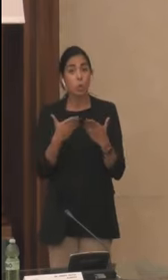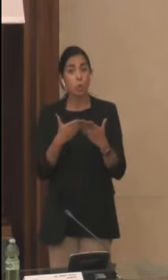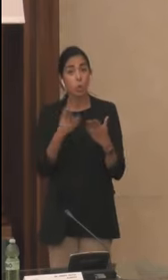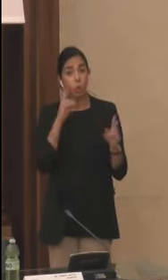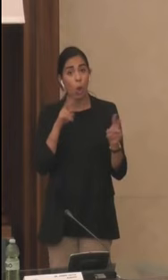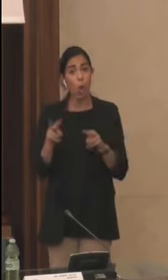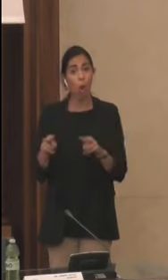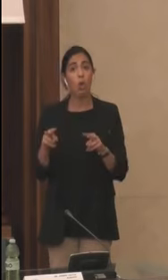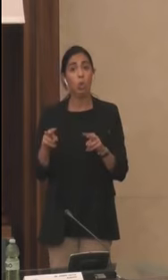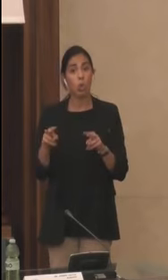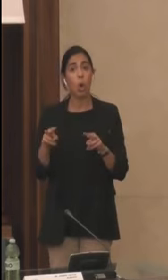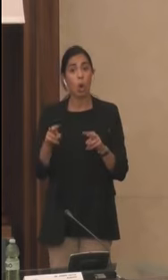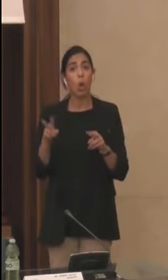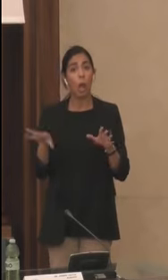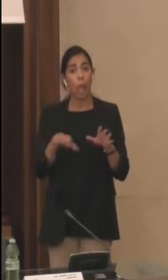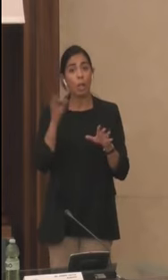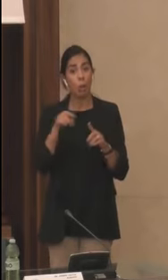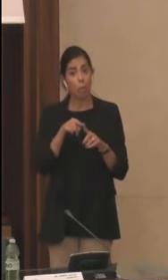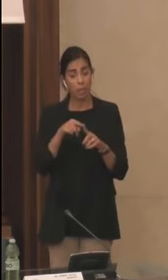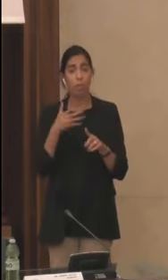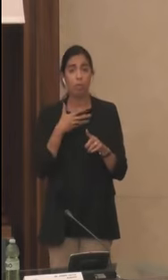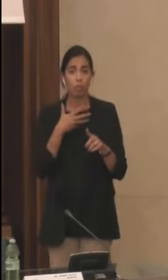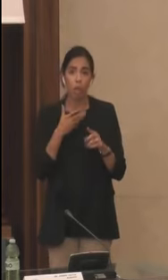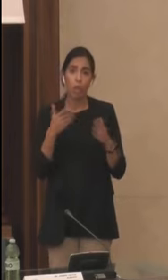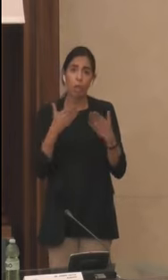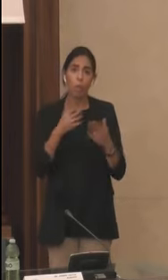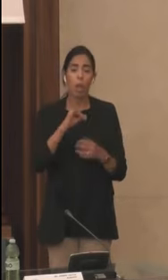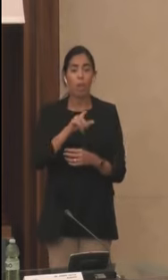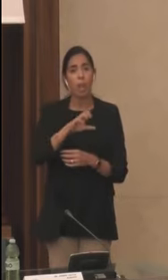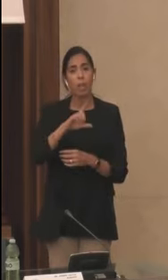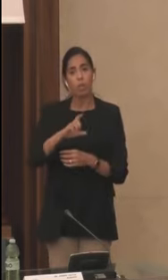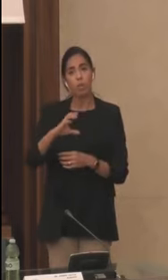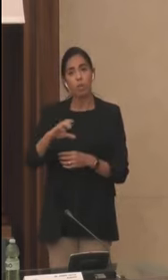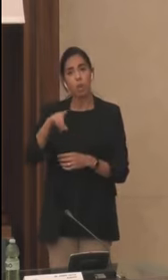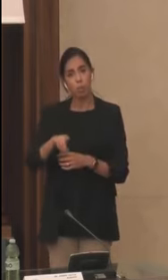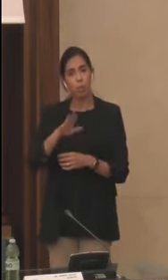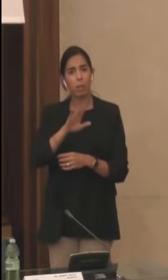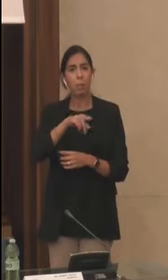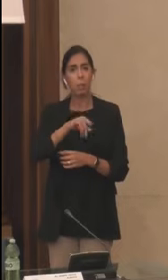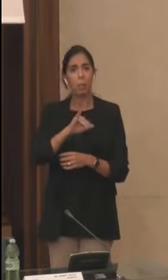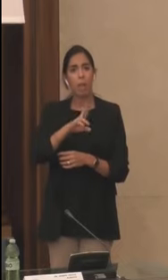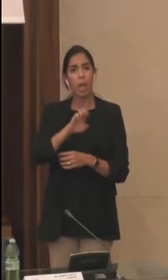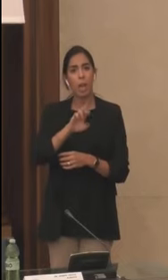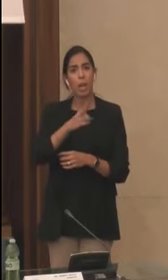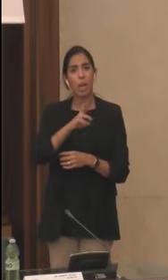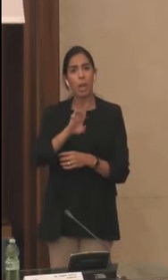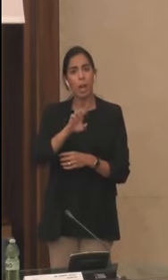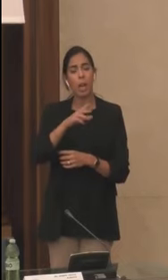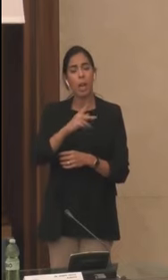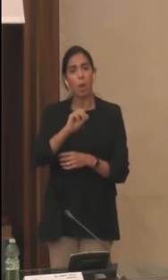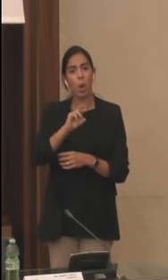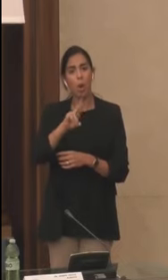que todos conocen, 200 años de tradición, más de 2.000 publicaciones en revistas científicas de alta categoría, en los que más